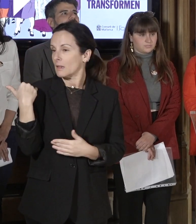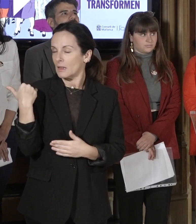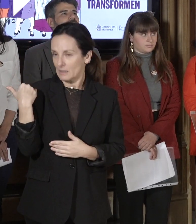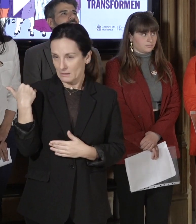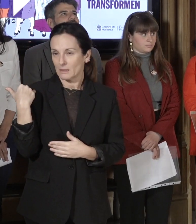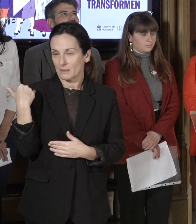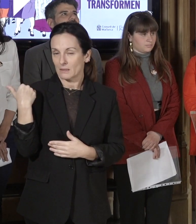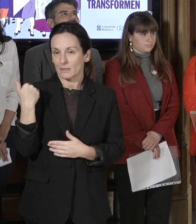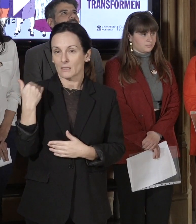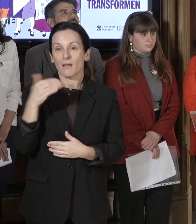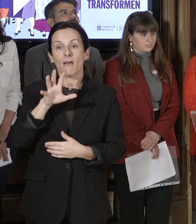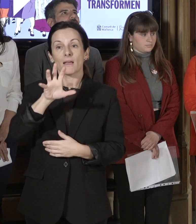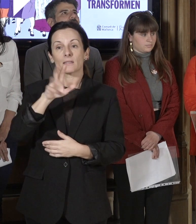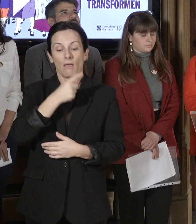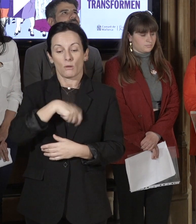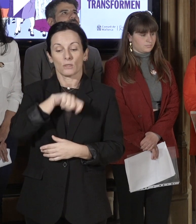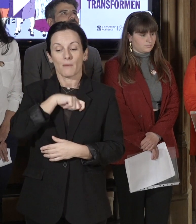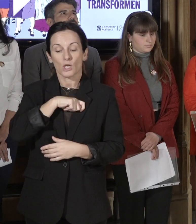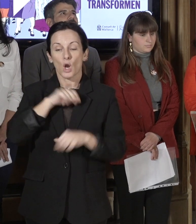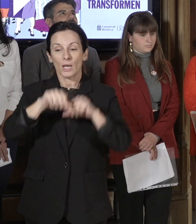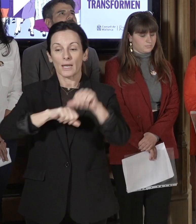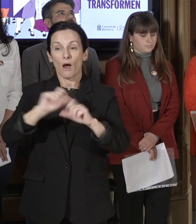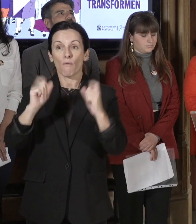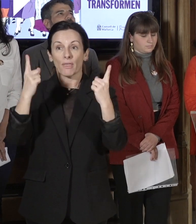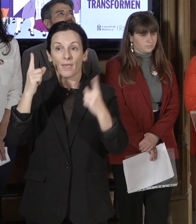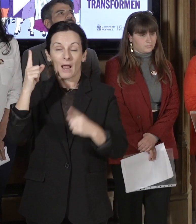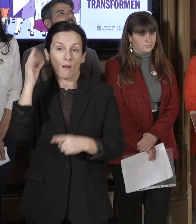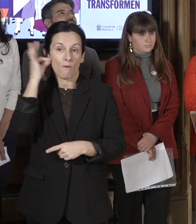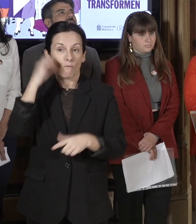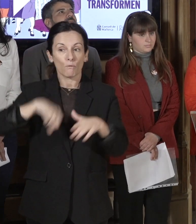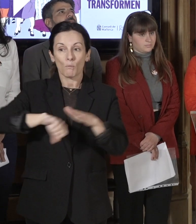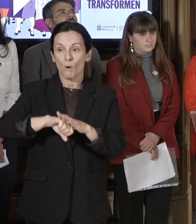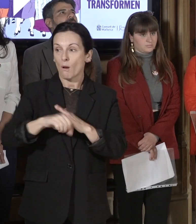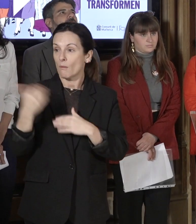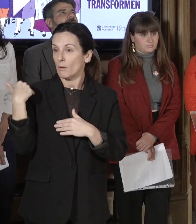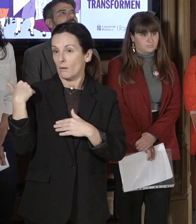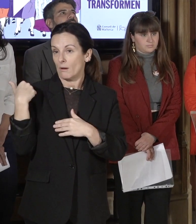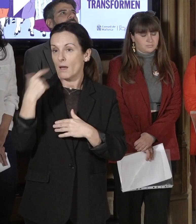el Estado español no hubo liga oficial de fútbol femenino hasta la temporada